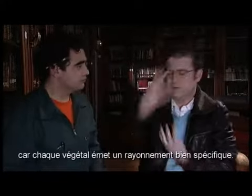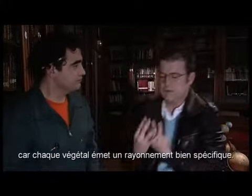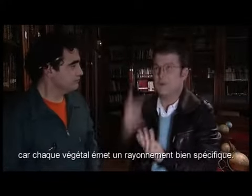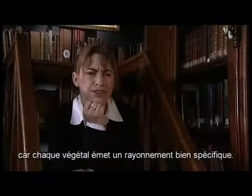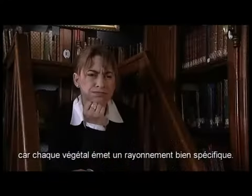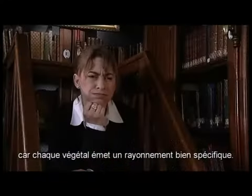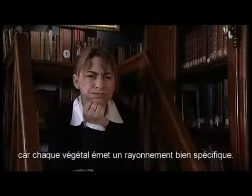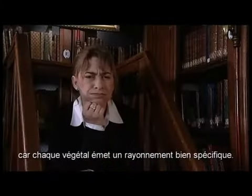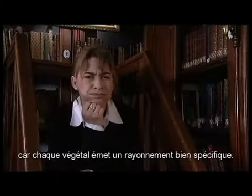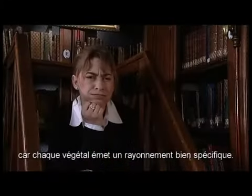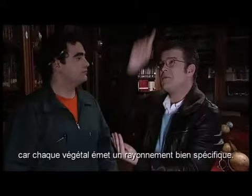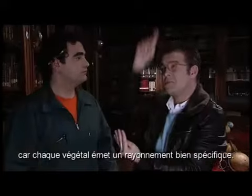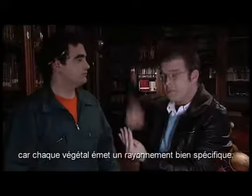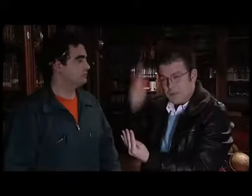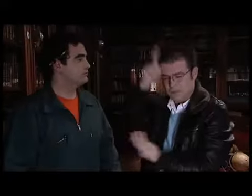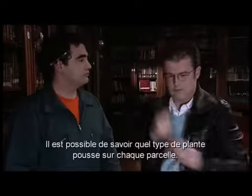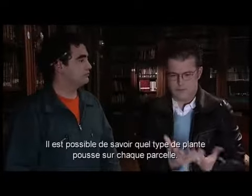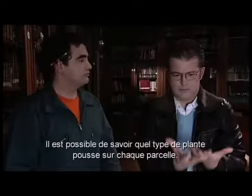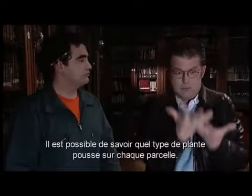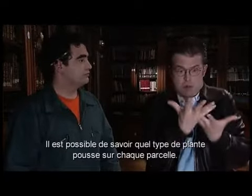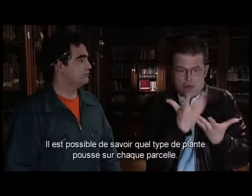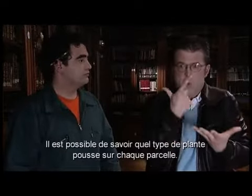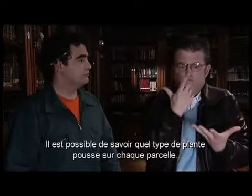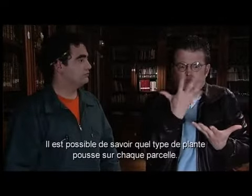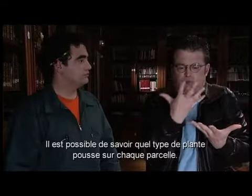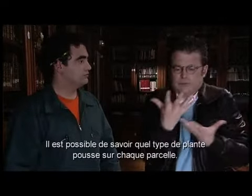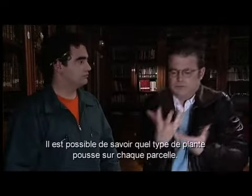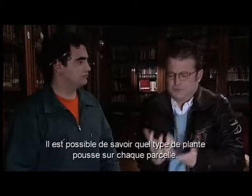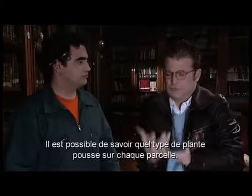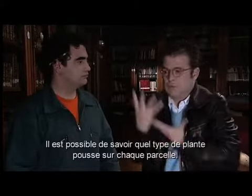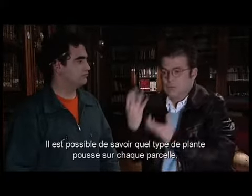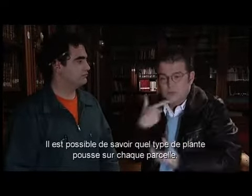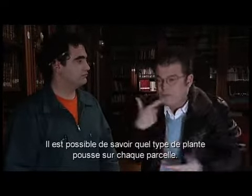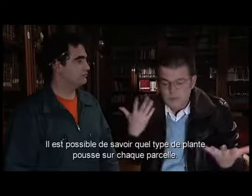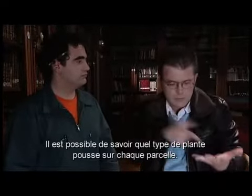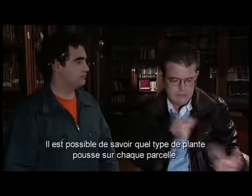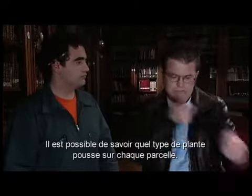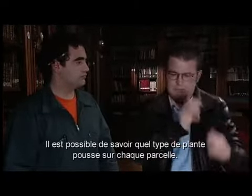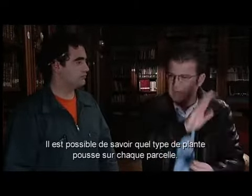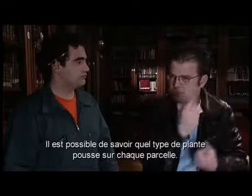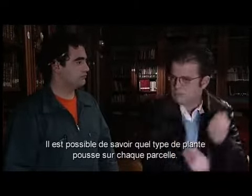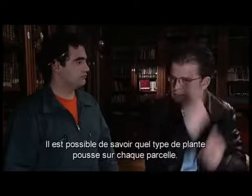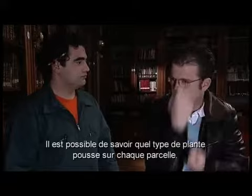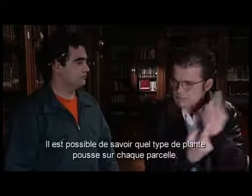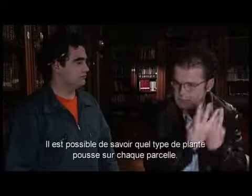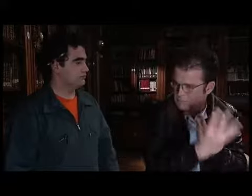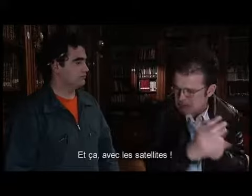bien spécifique. Il est possible de savoir quel type de plante pousse sur chaque parcelle. Et